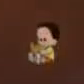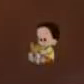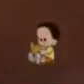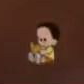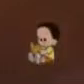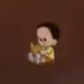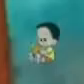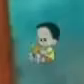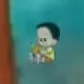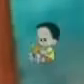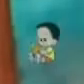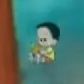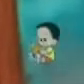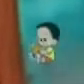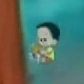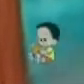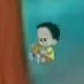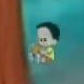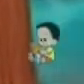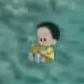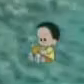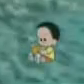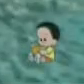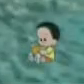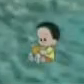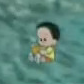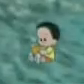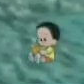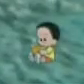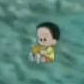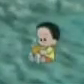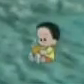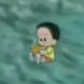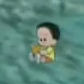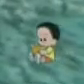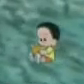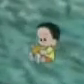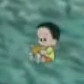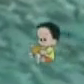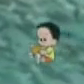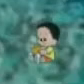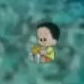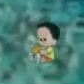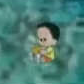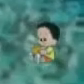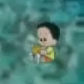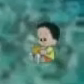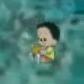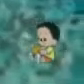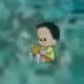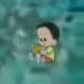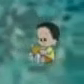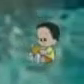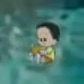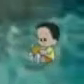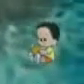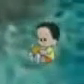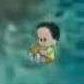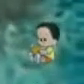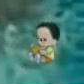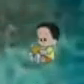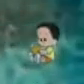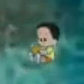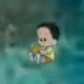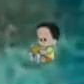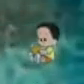menino gargalhando. Ian está triste. Seu corpo é puxado enquanto se desfragmenta. Ele está com um olhar de medo para